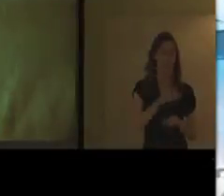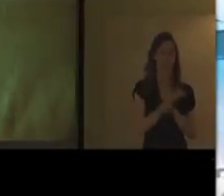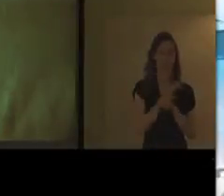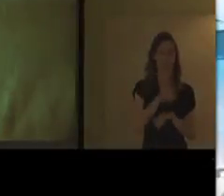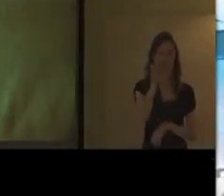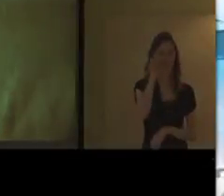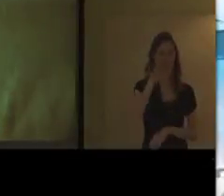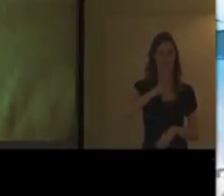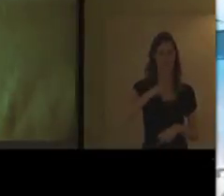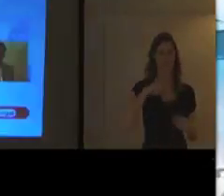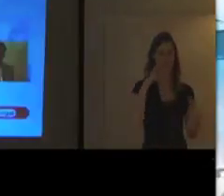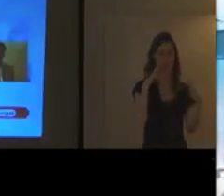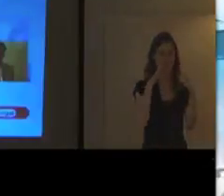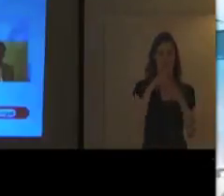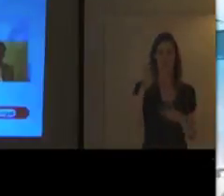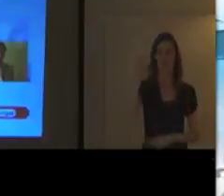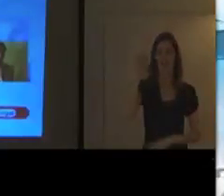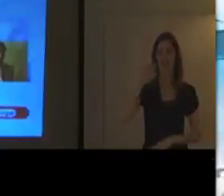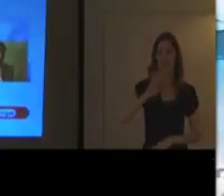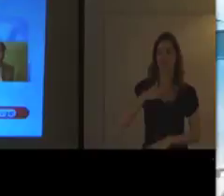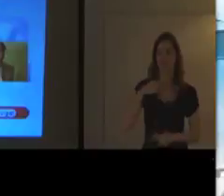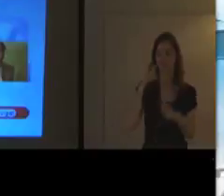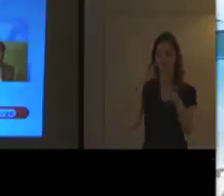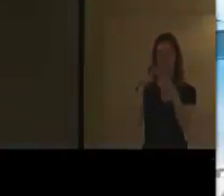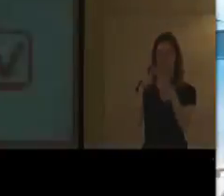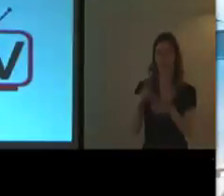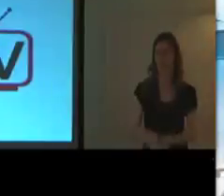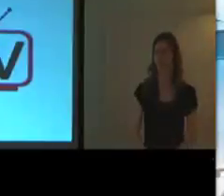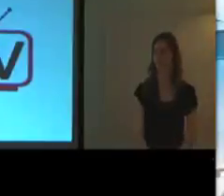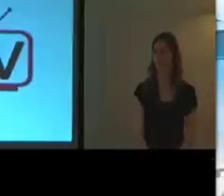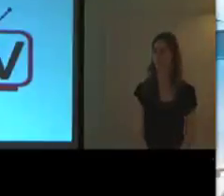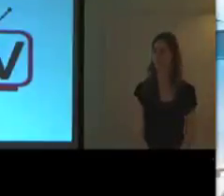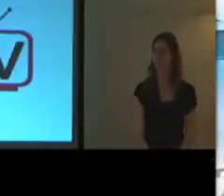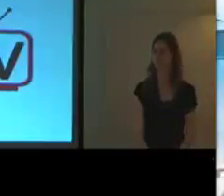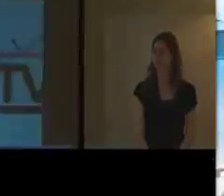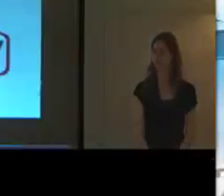Adiós, hasta mañana. Adiós, Rosa.